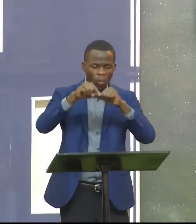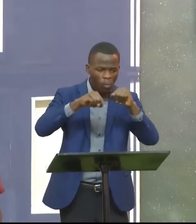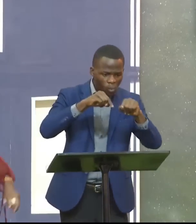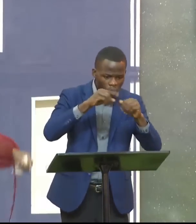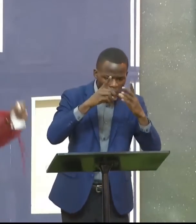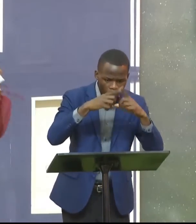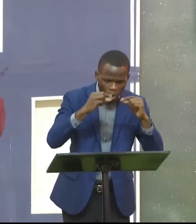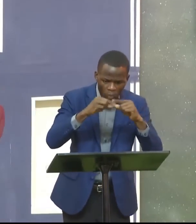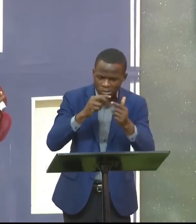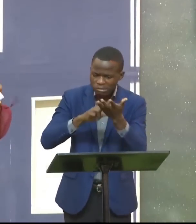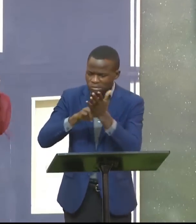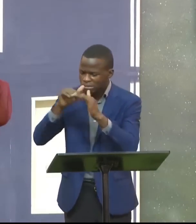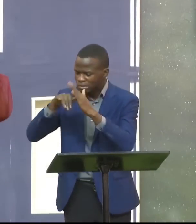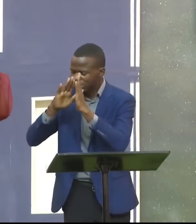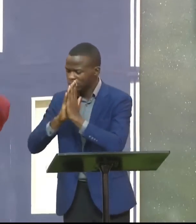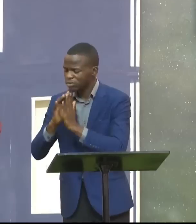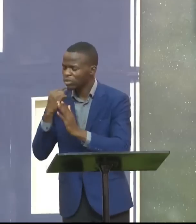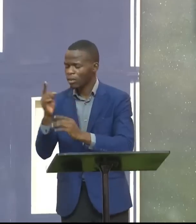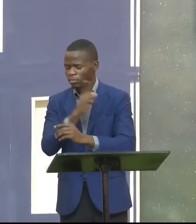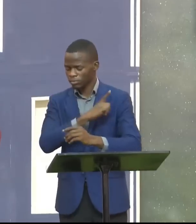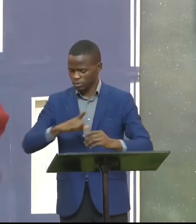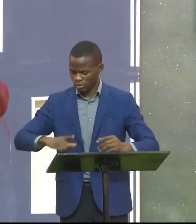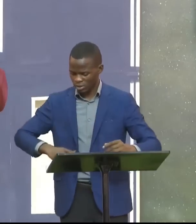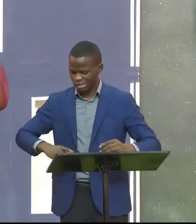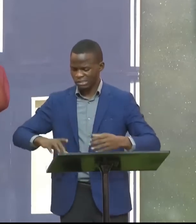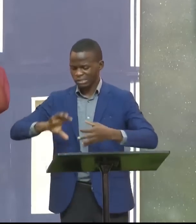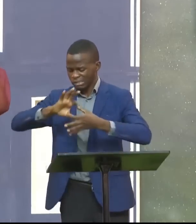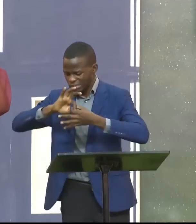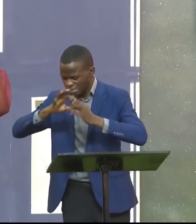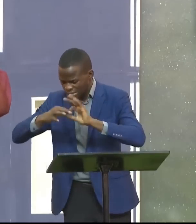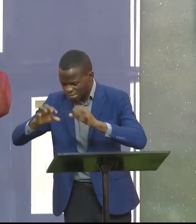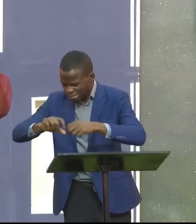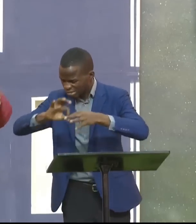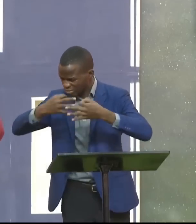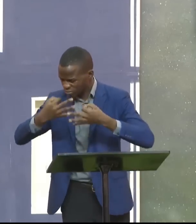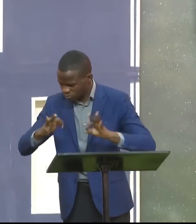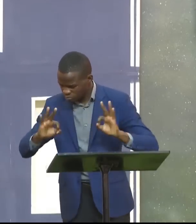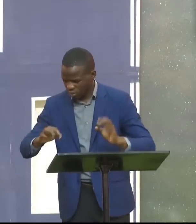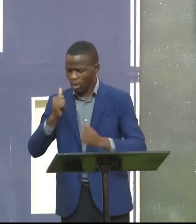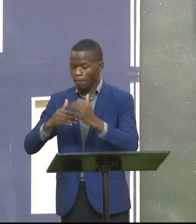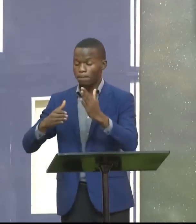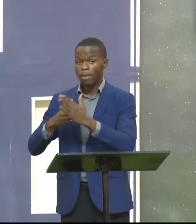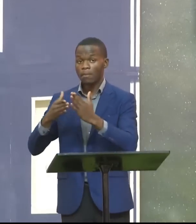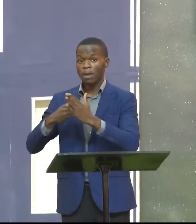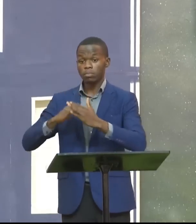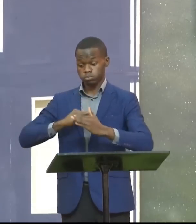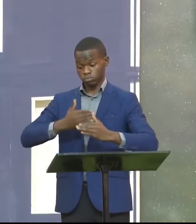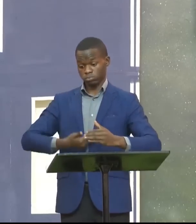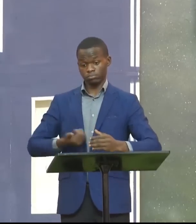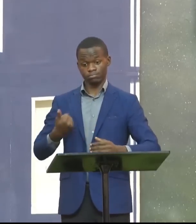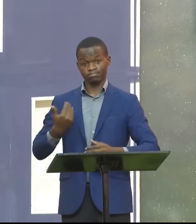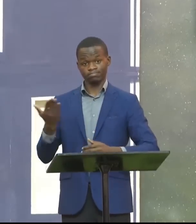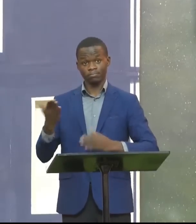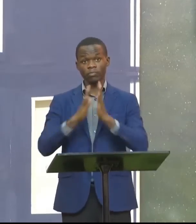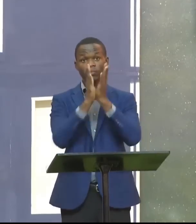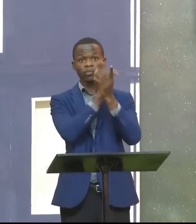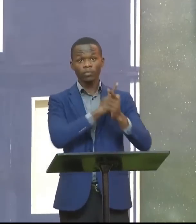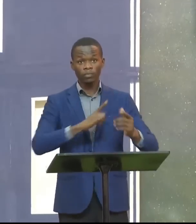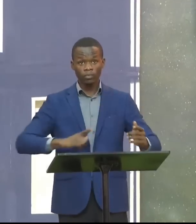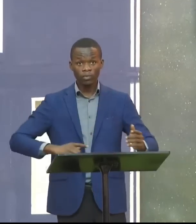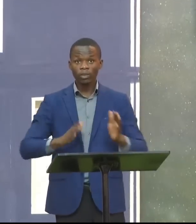musaala. Nasaba nagamba Mukama kutula olujegere olwo olusibya olubuto lw'oyo omukyala. Mukama yebazibwe